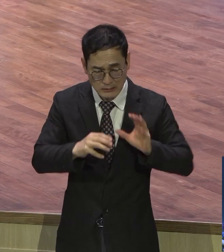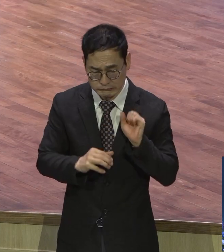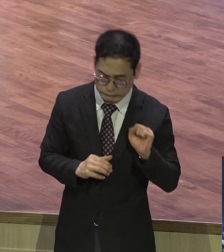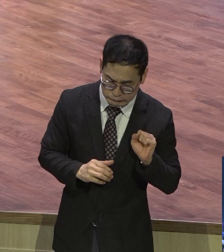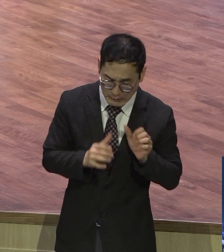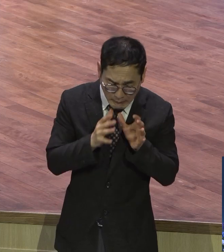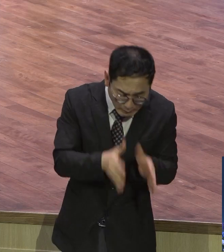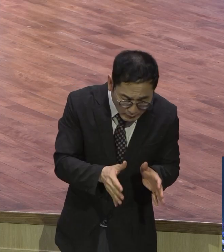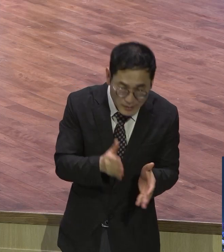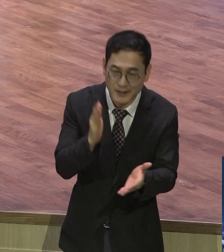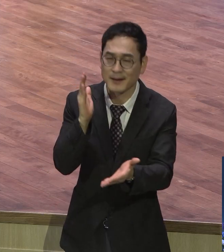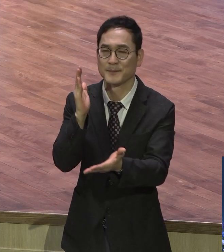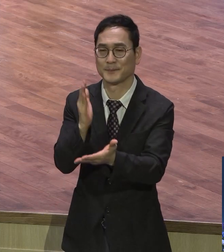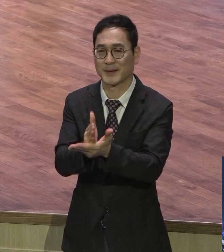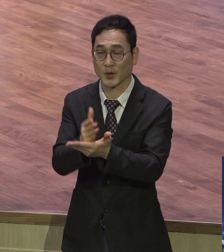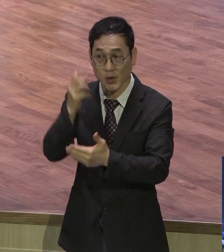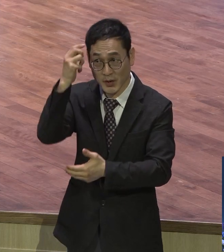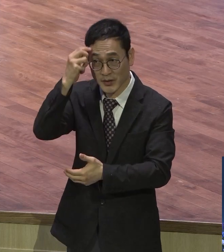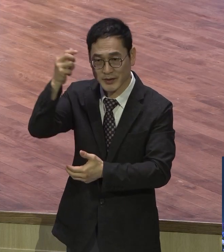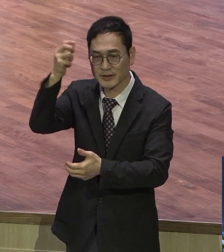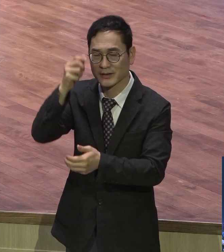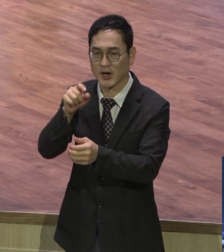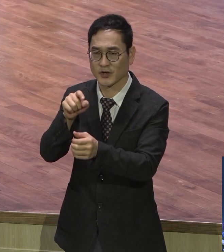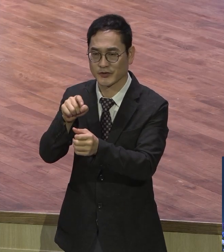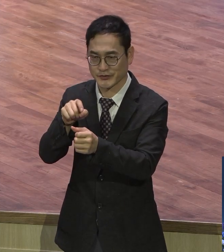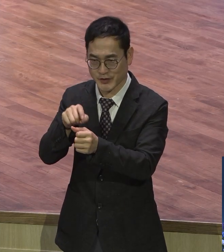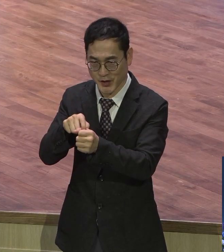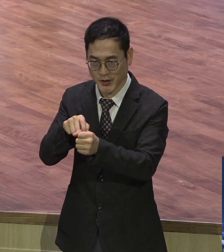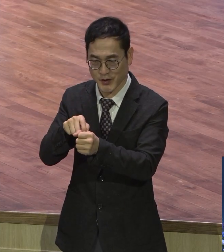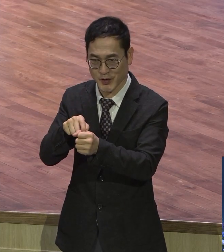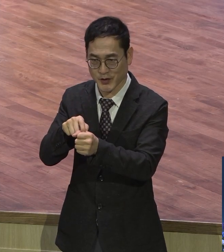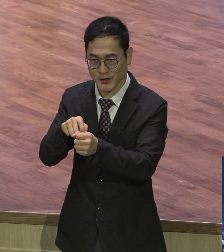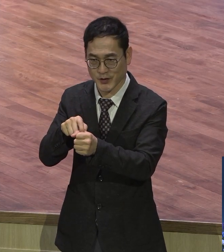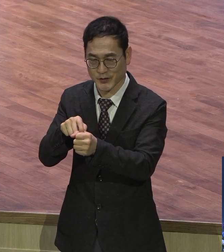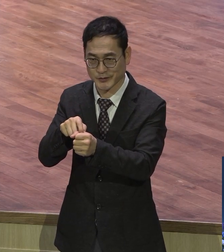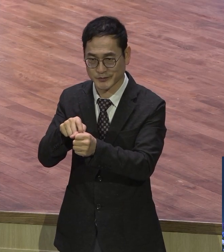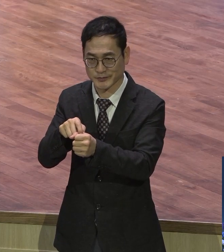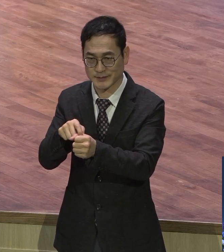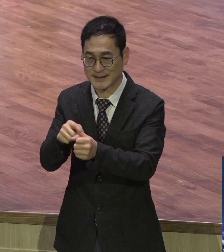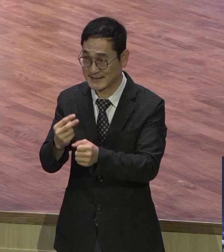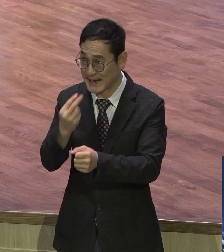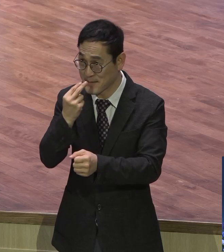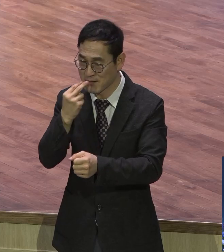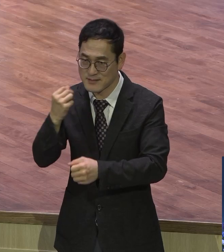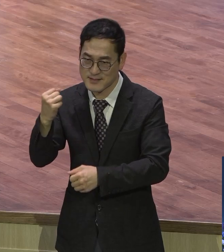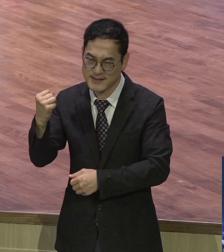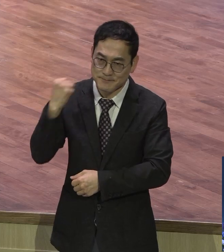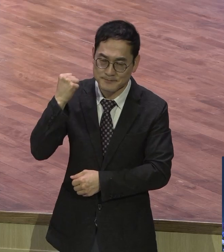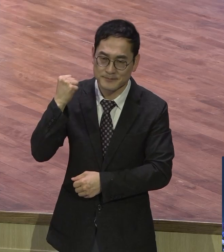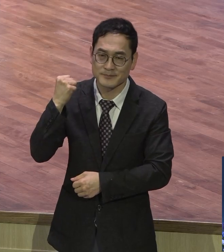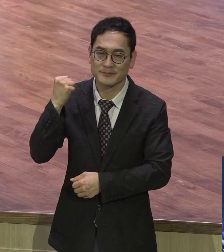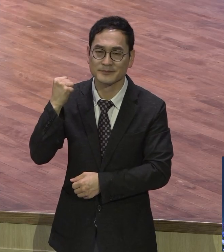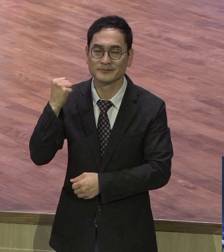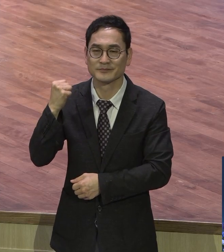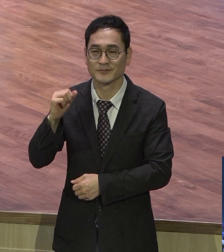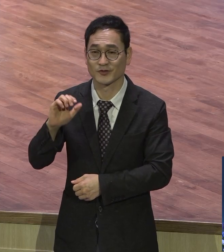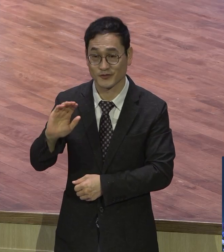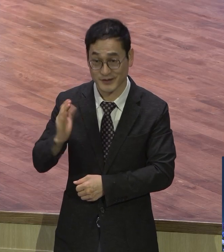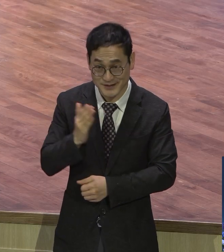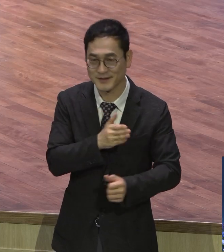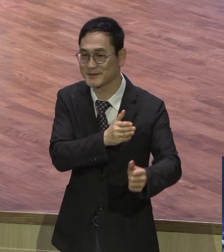마시고 영적으로 생명력 넘치는 그런 삶이 되기를 진웨이로